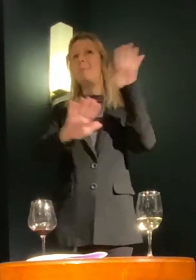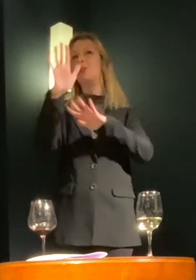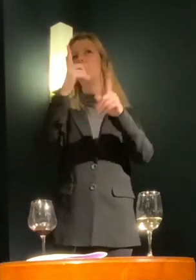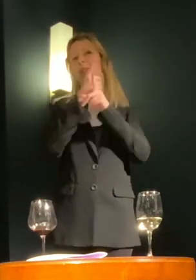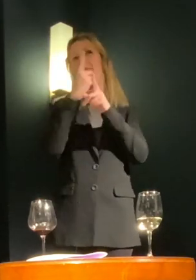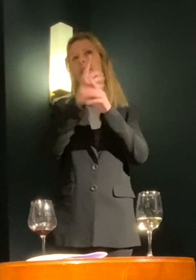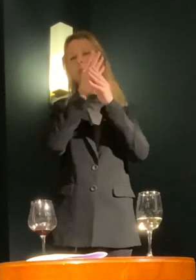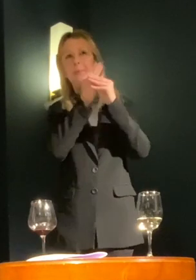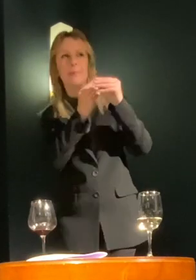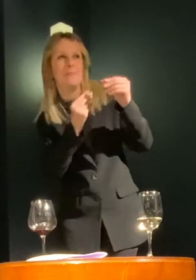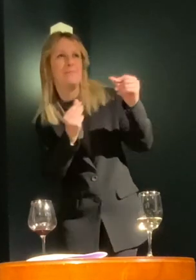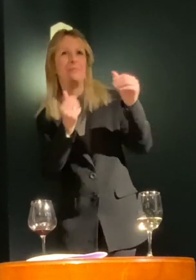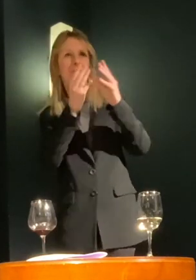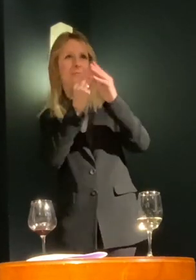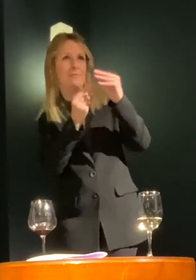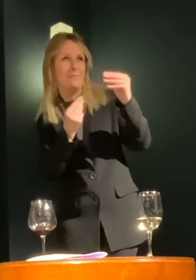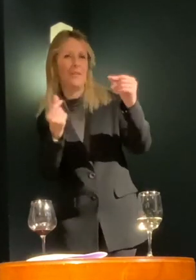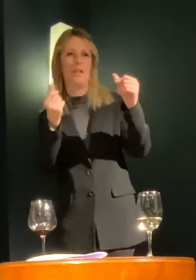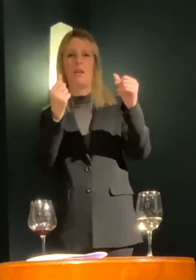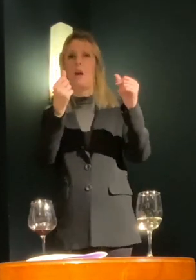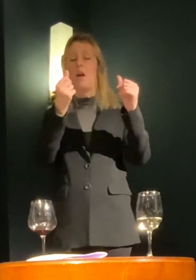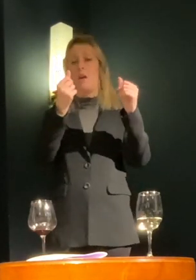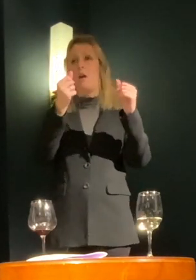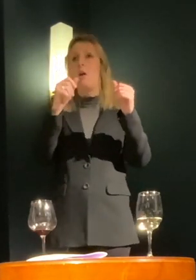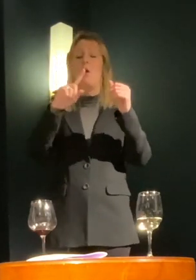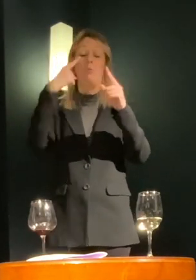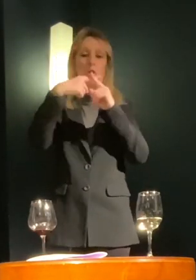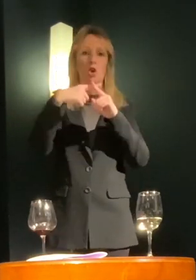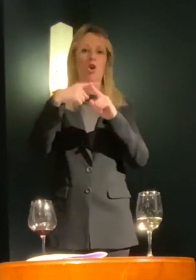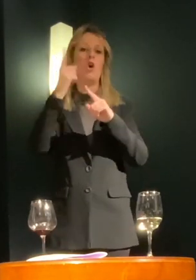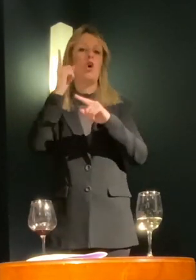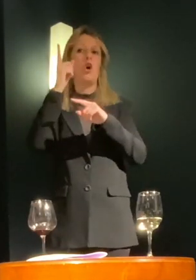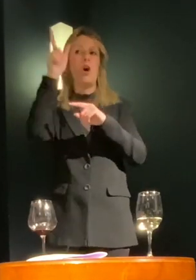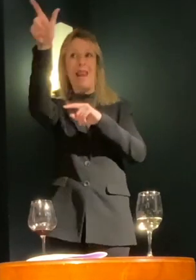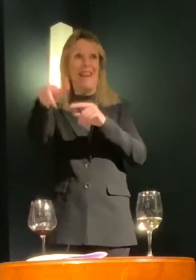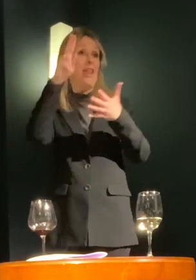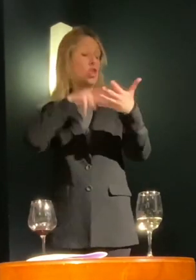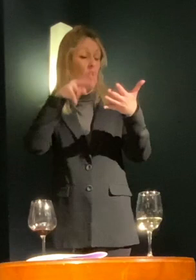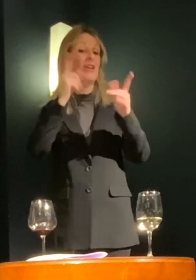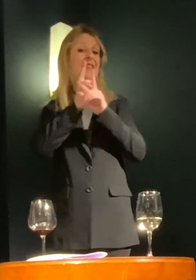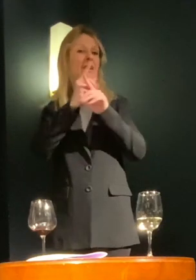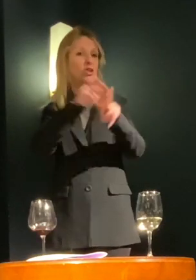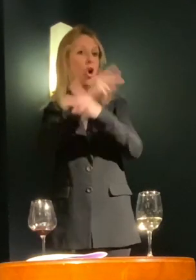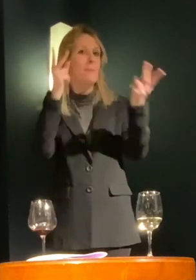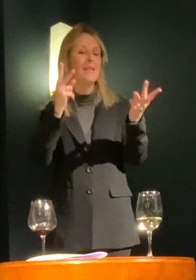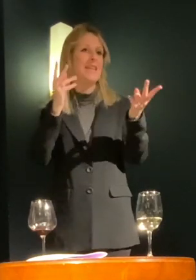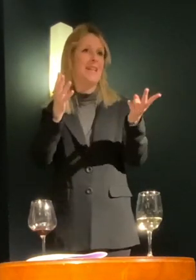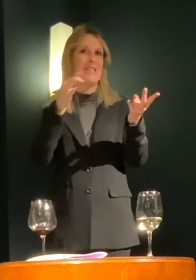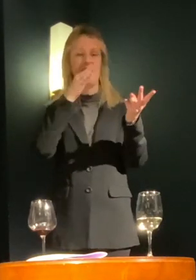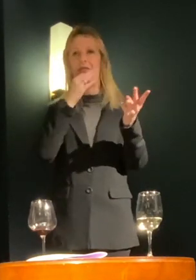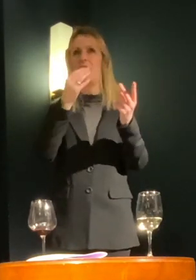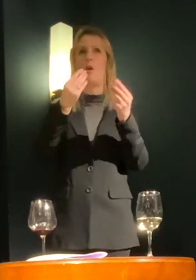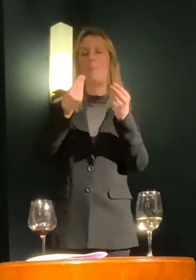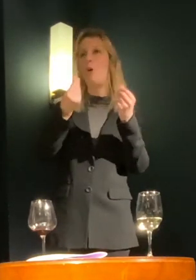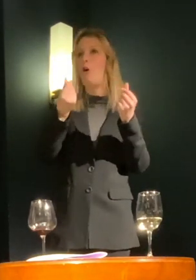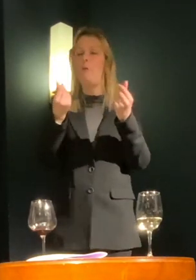un po' in realtà farle scoprire al lettore, per cui non devi sempre spiegarmi tutto, mentre in sceneggiatura, essendo una scrittura tecnica, tu hai delle